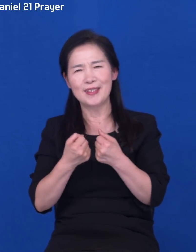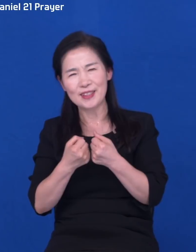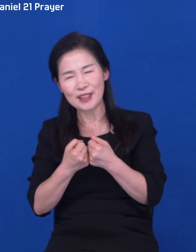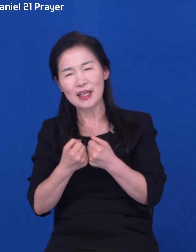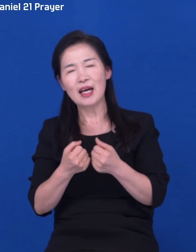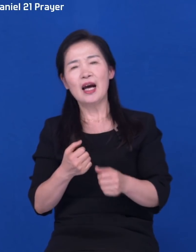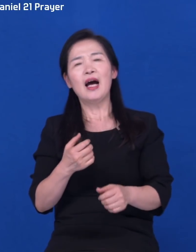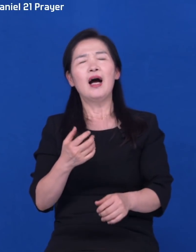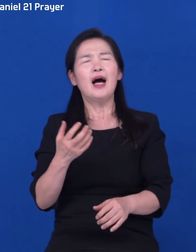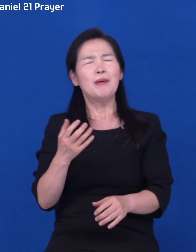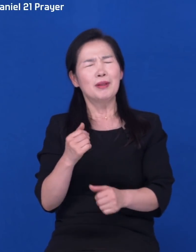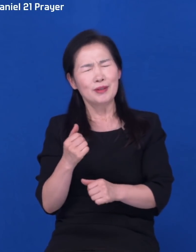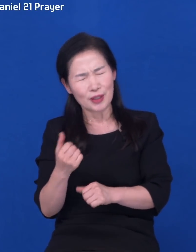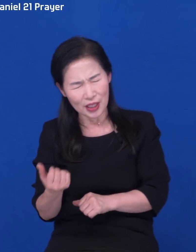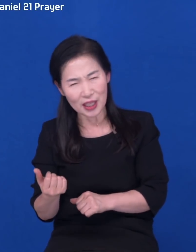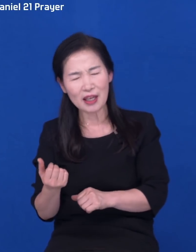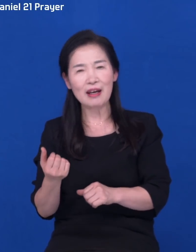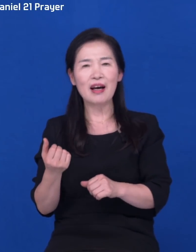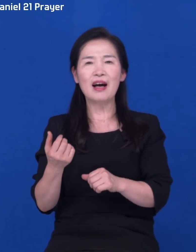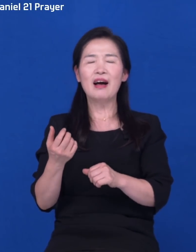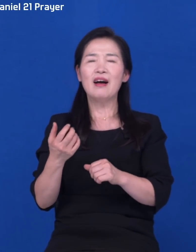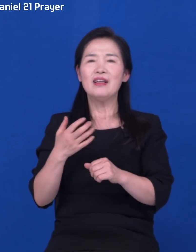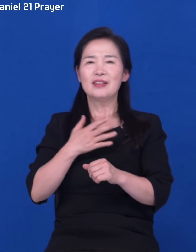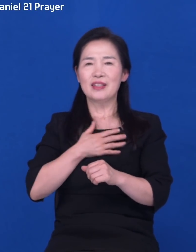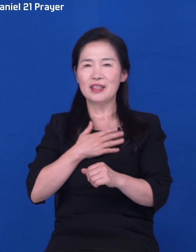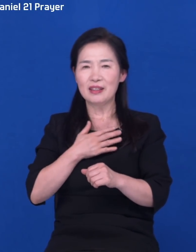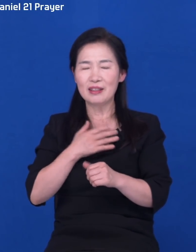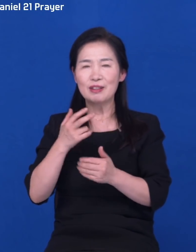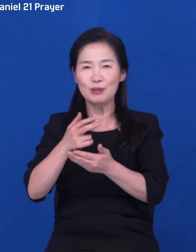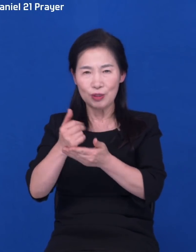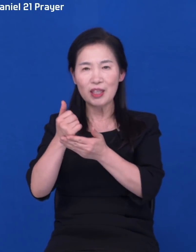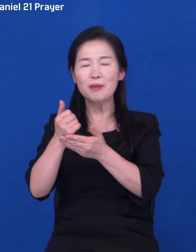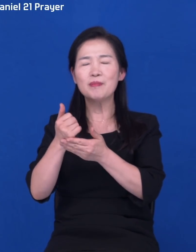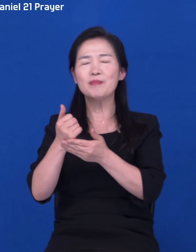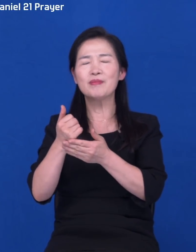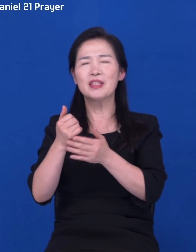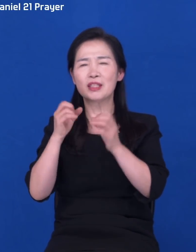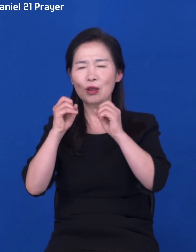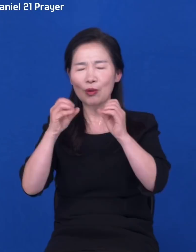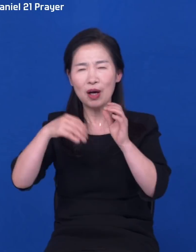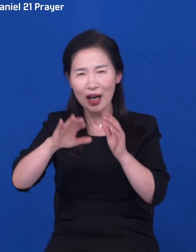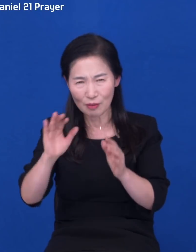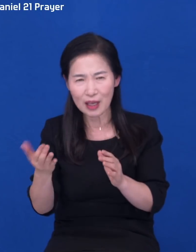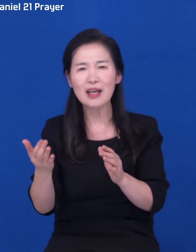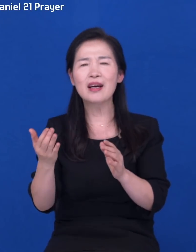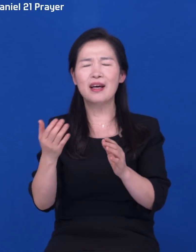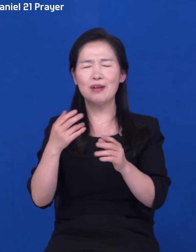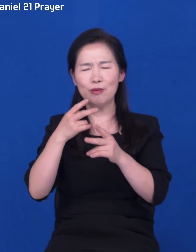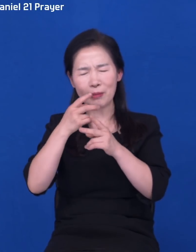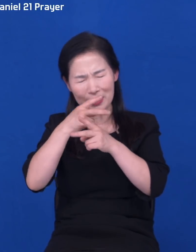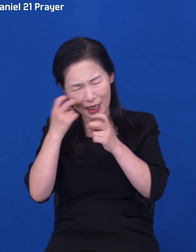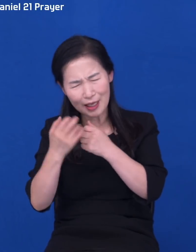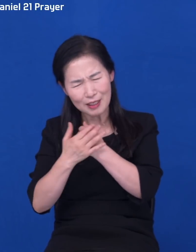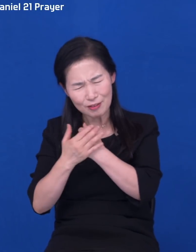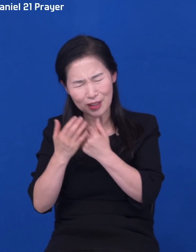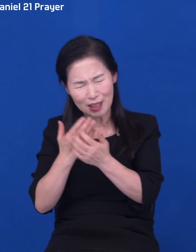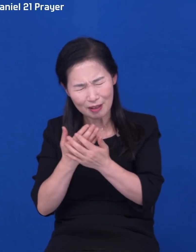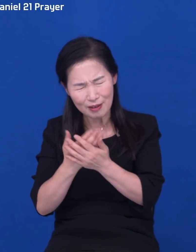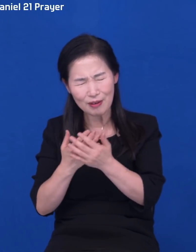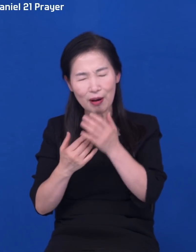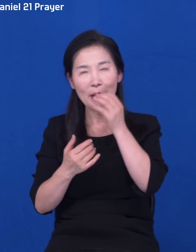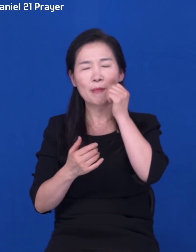내일 주님 영혼 만나러 가야 되는데 제가 잠을 자야죠. 그래서 이렇게 기도하다가도 악한 여 떠나가라 하고 그러고 이렇게 하다가 한 8개월